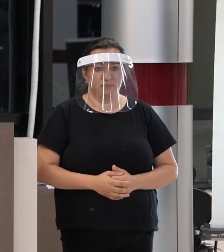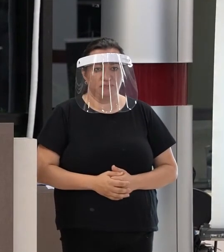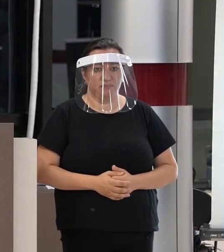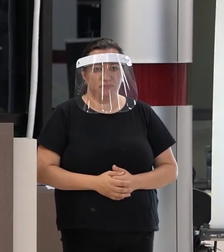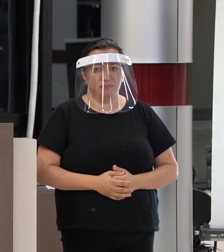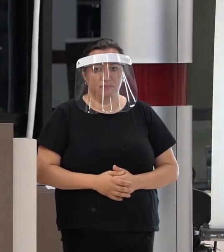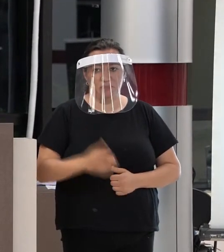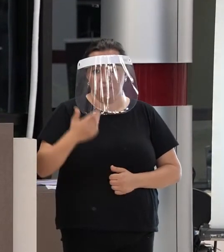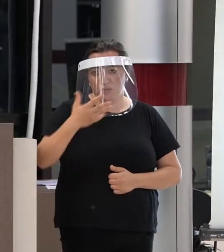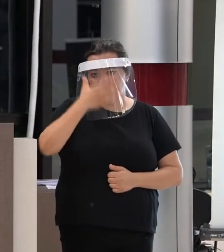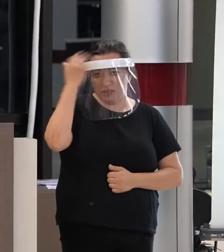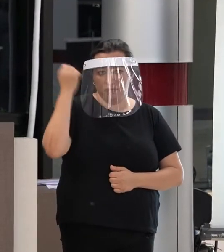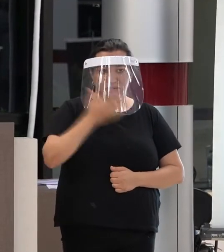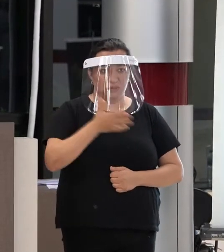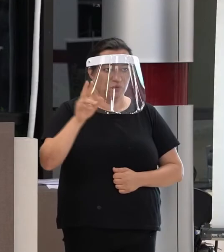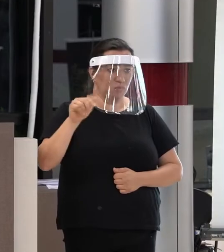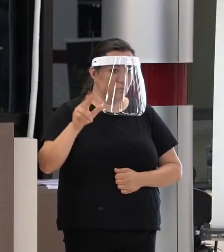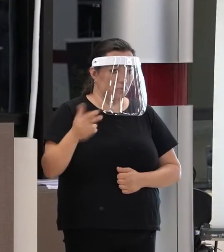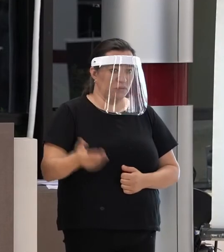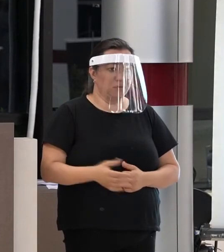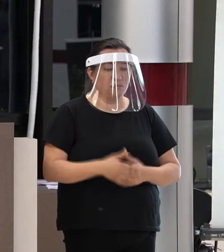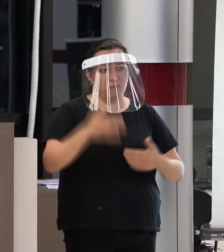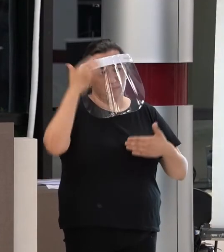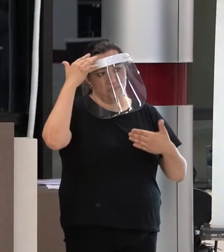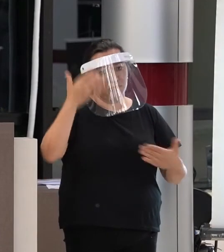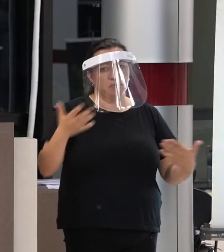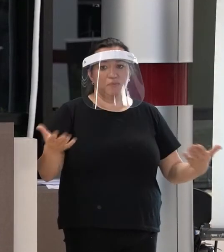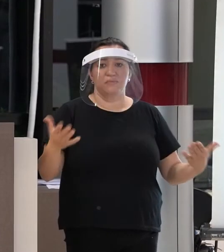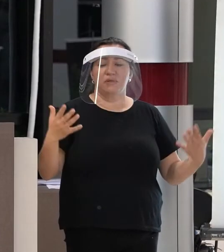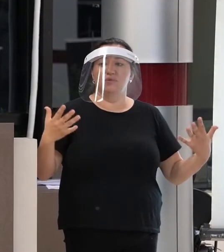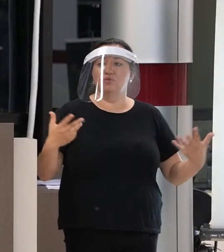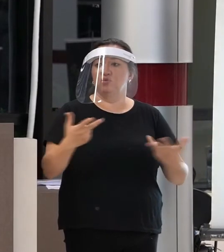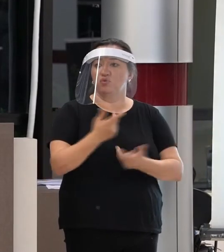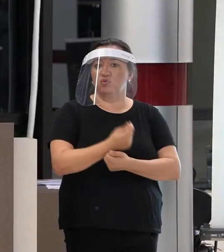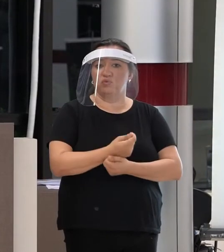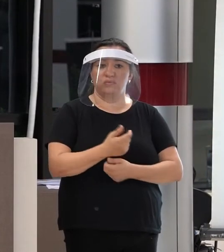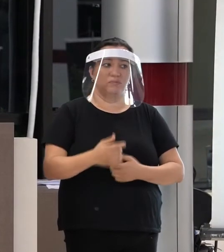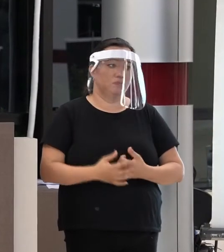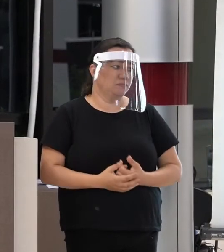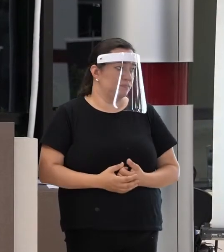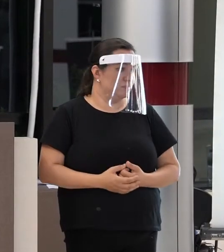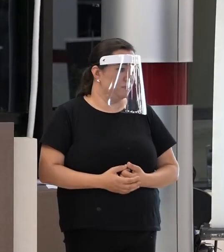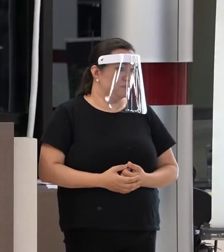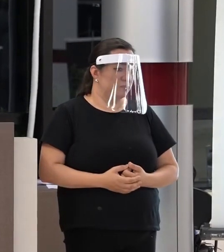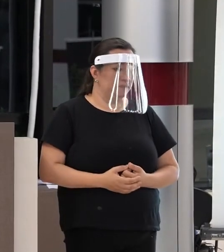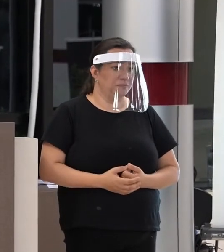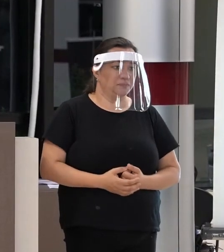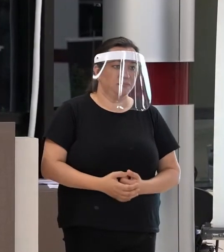Não esqueço de vocês nunca, tá bom? Muito obrigado a todos. Fiquem com Deus.